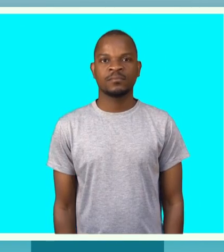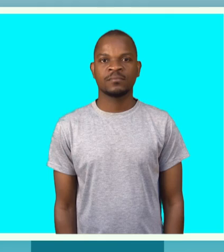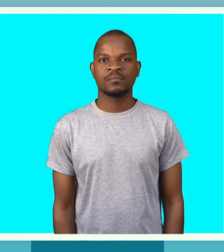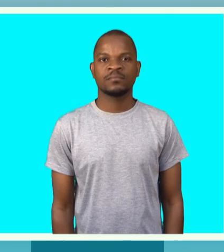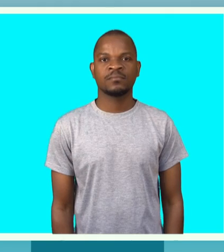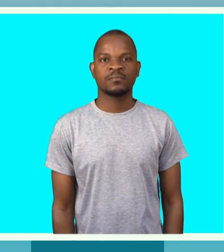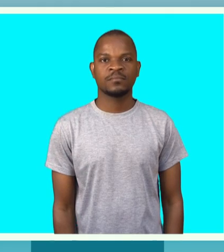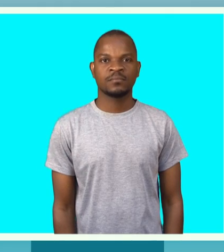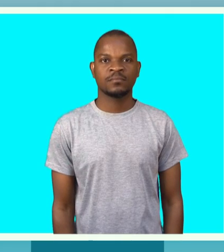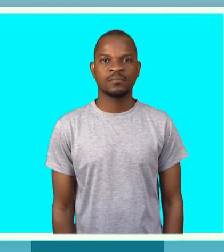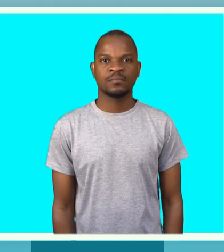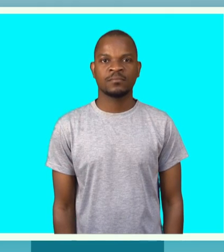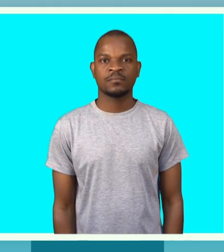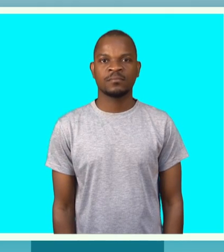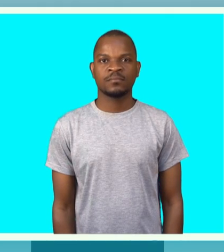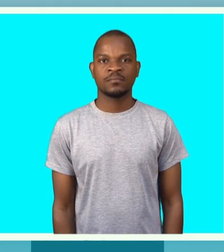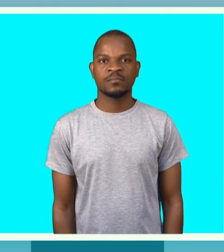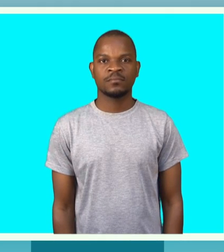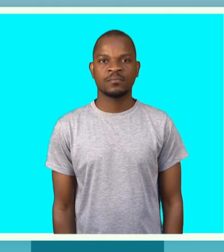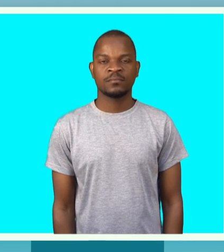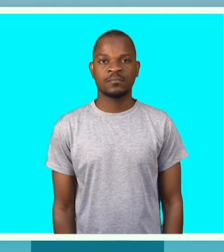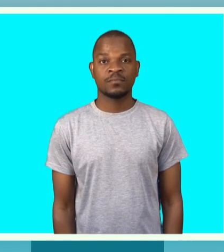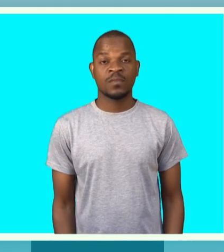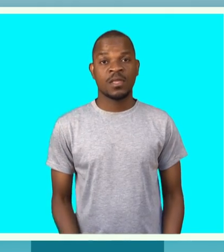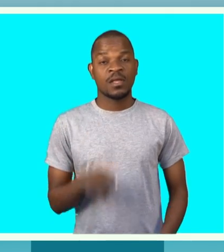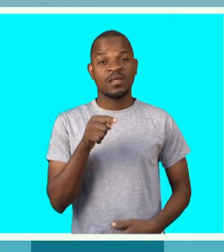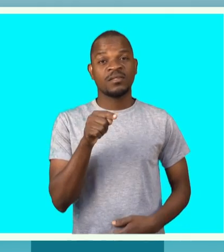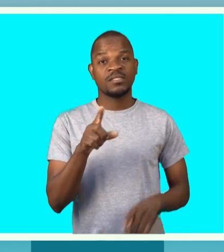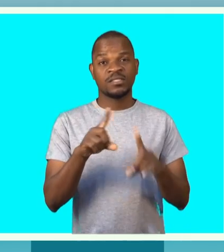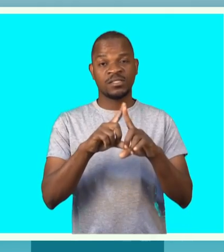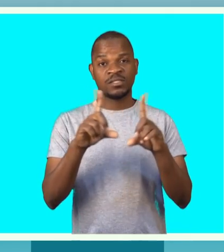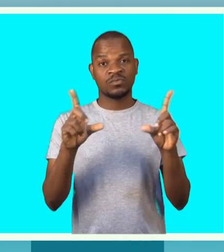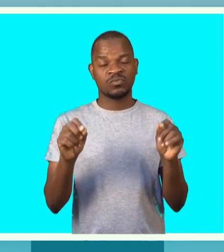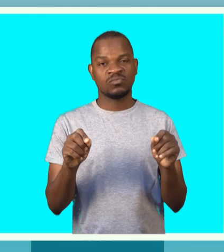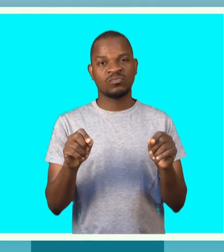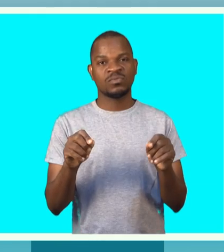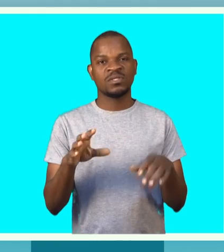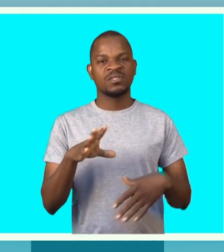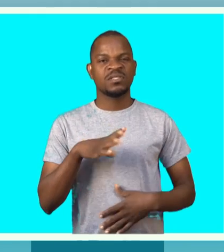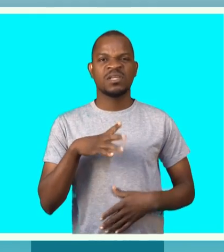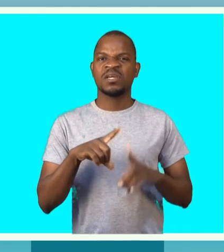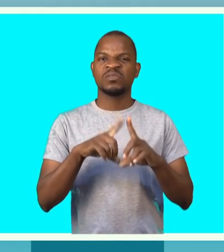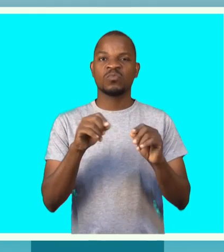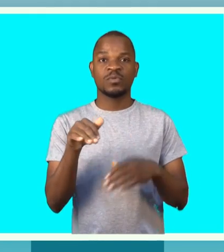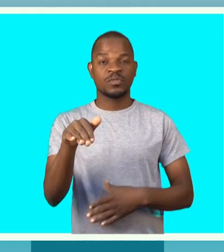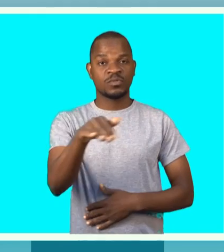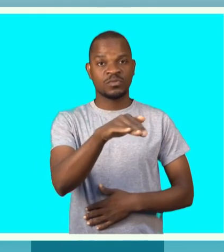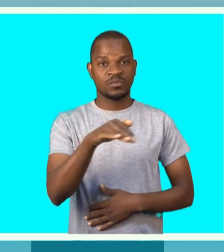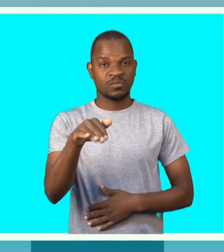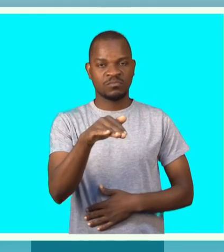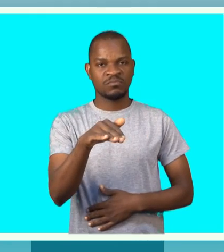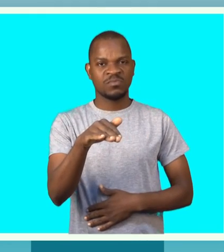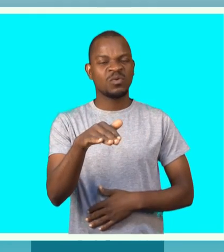Neste caso em particular, há um caráter social que pesa muito para